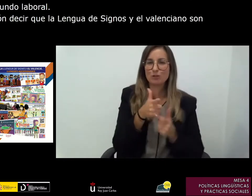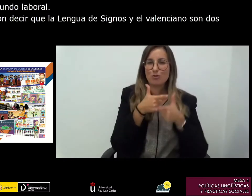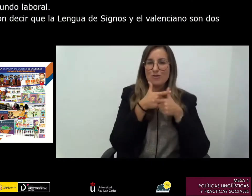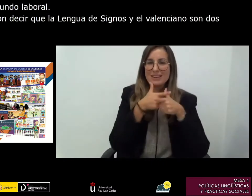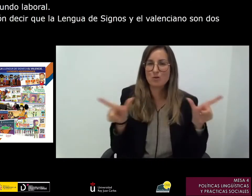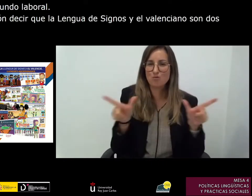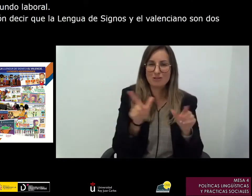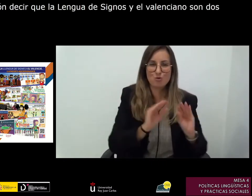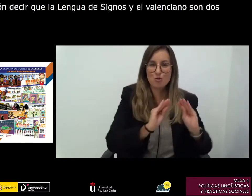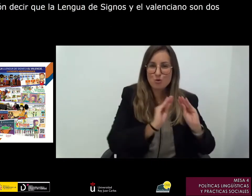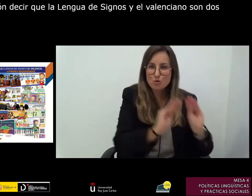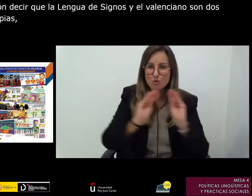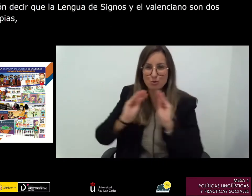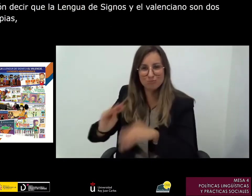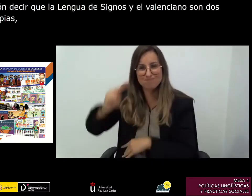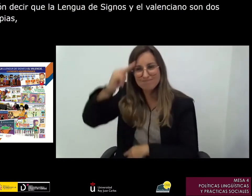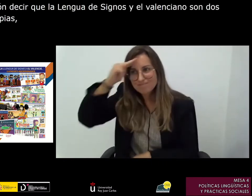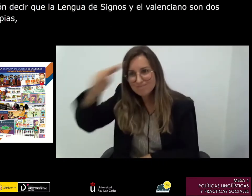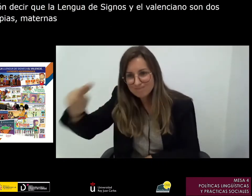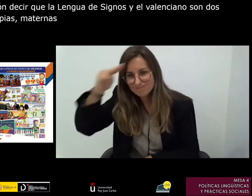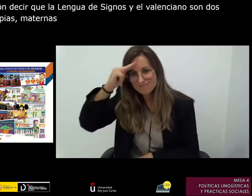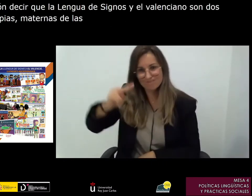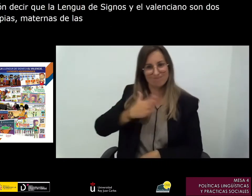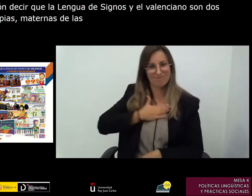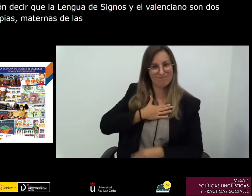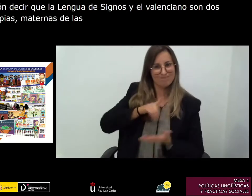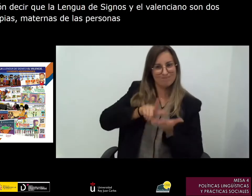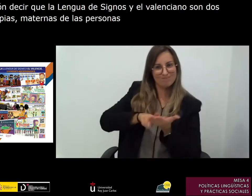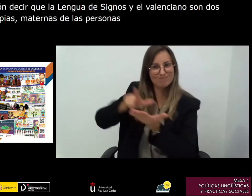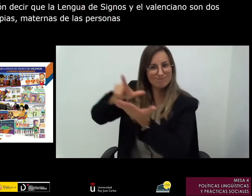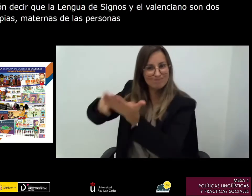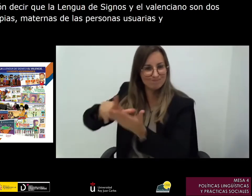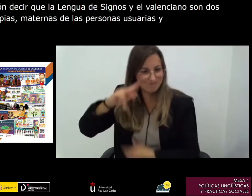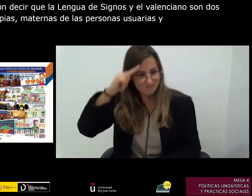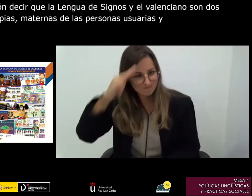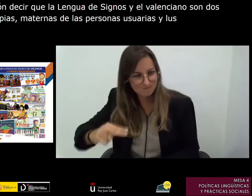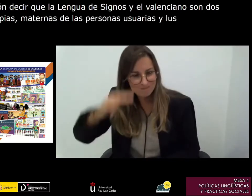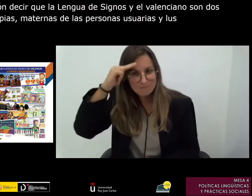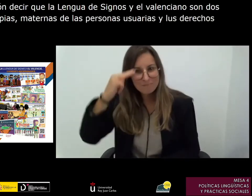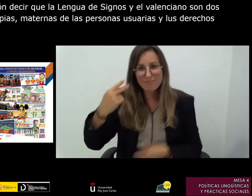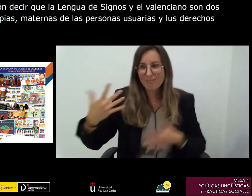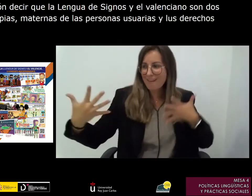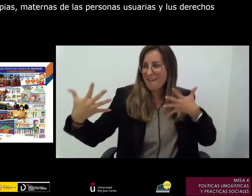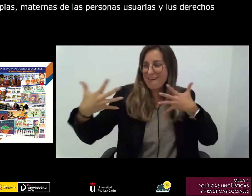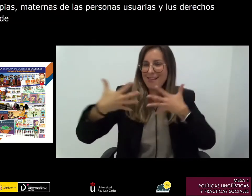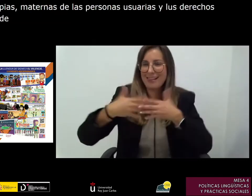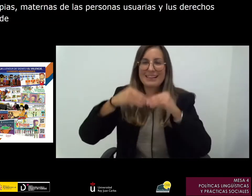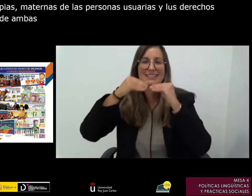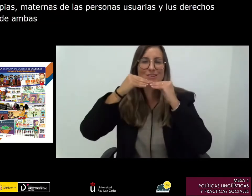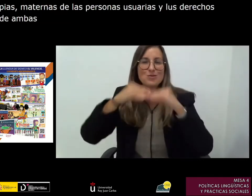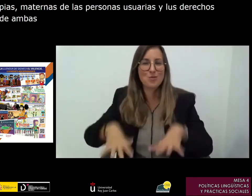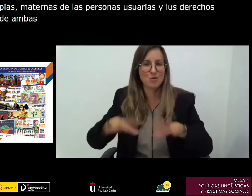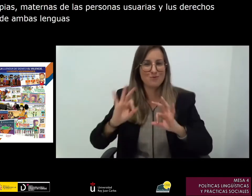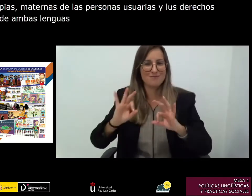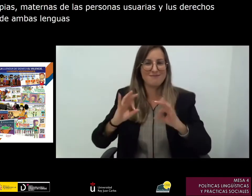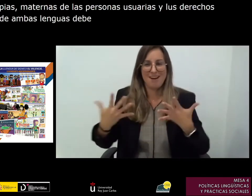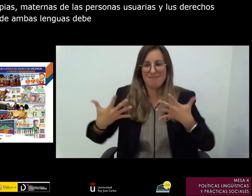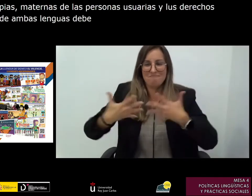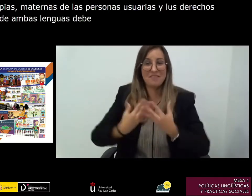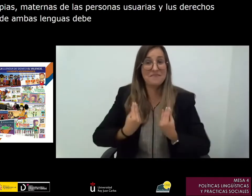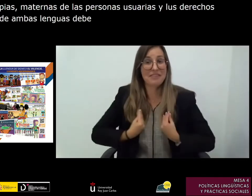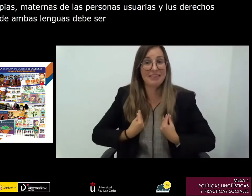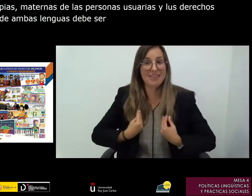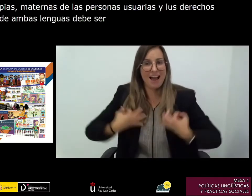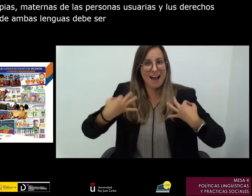las personas usuarias y que los derechos lingüísticos de ambas lenguas deben de ser respetados, tanto del valenciano como de la lengua de signos, como de